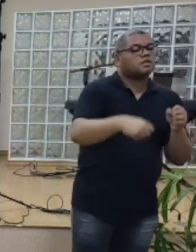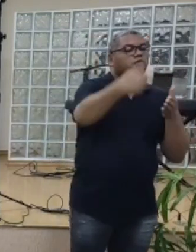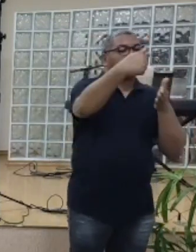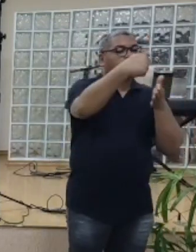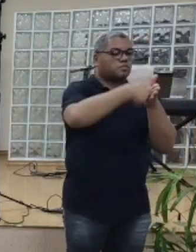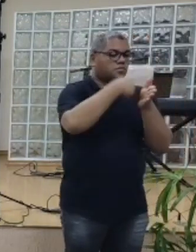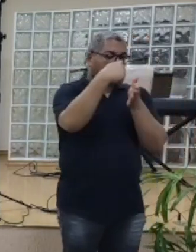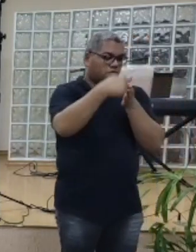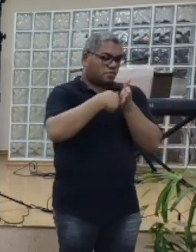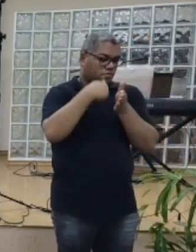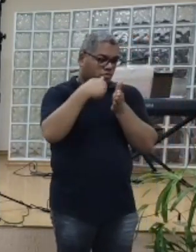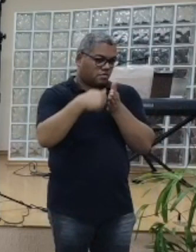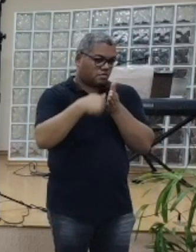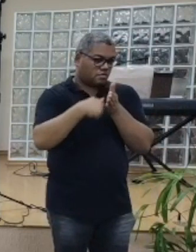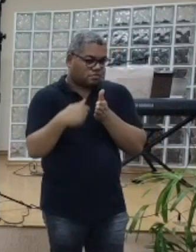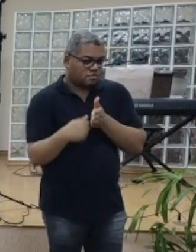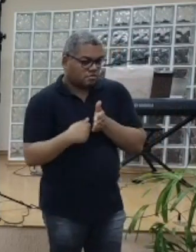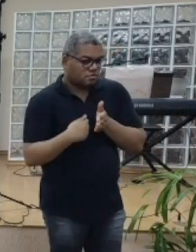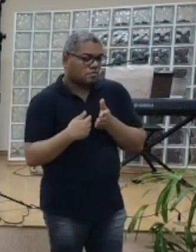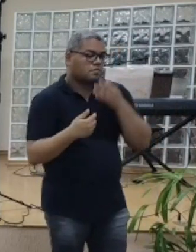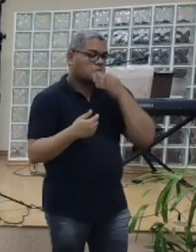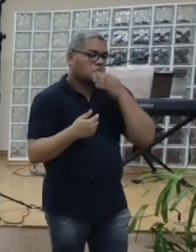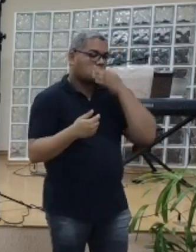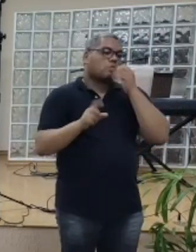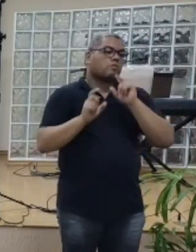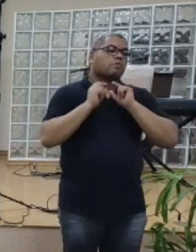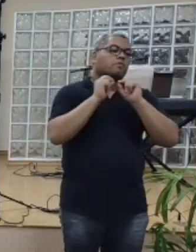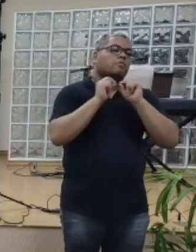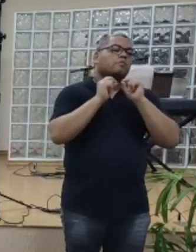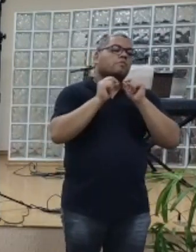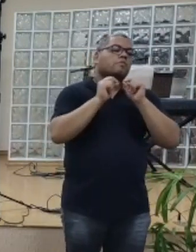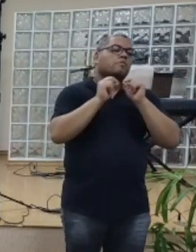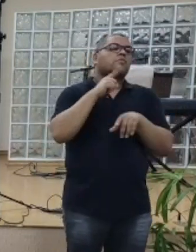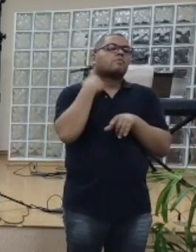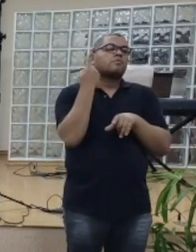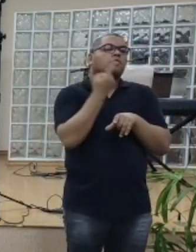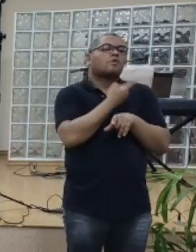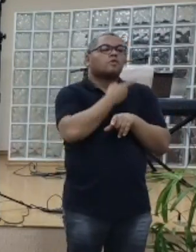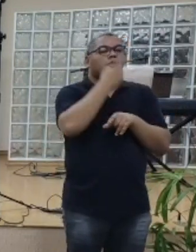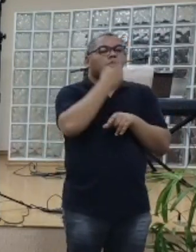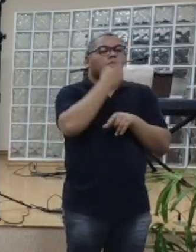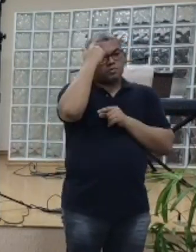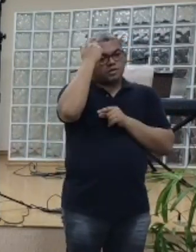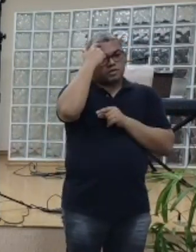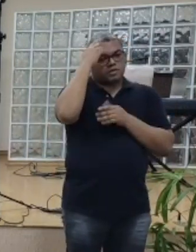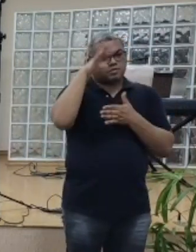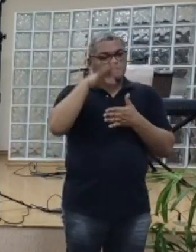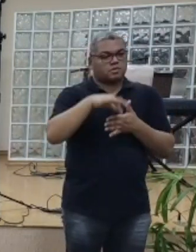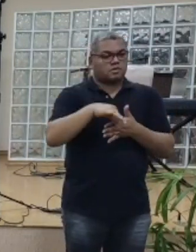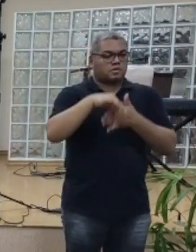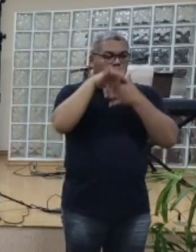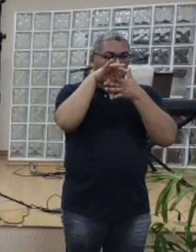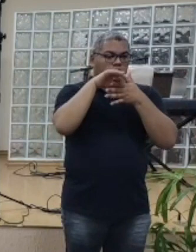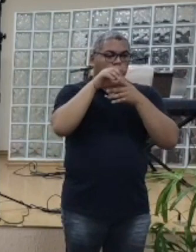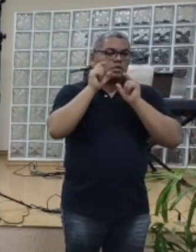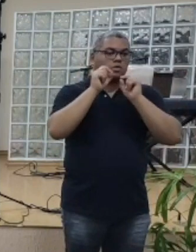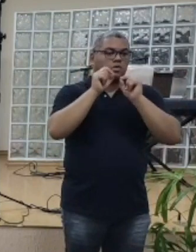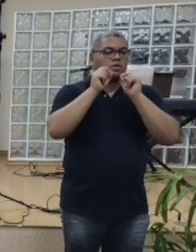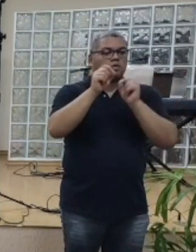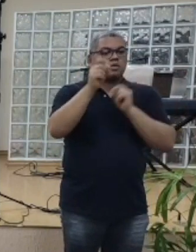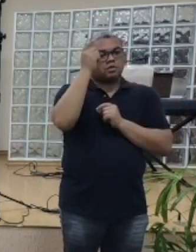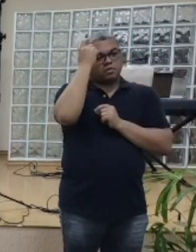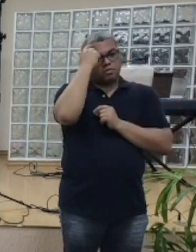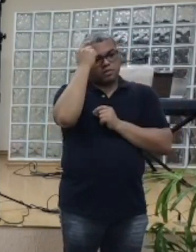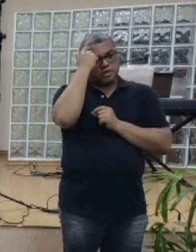mesmos, em relação àquilo que nós pensamos da liderança, aquilo que nós pensamos